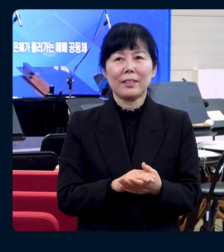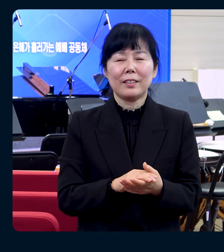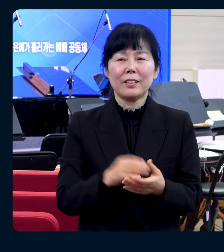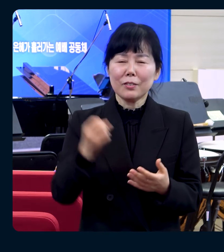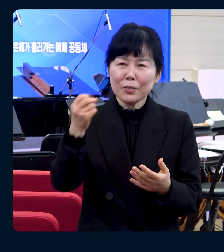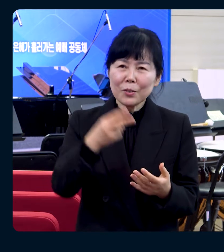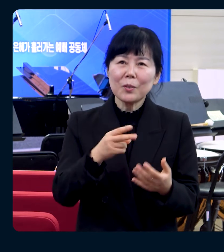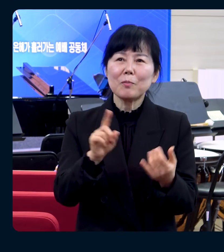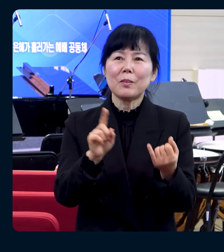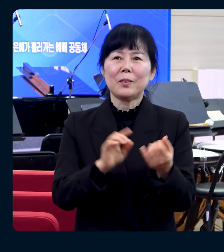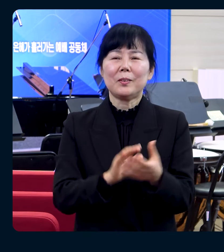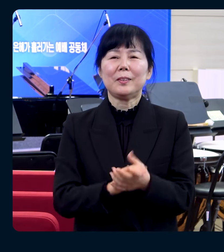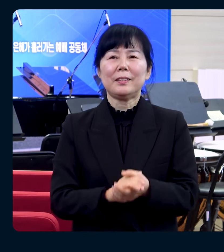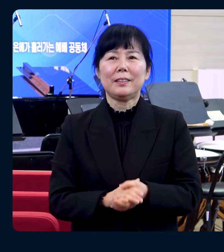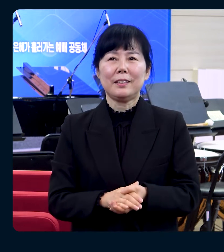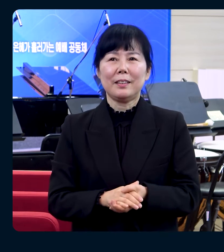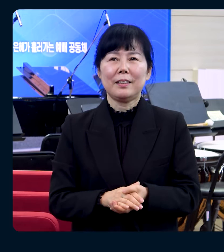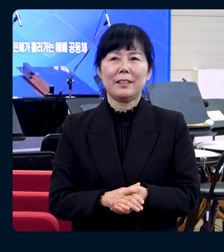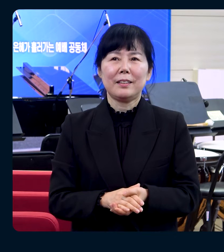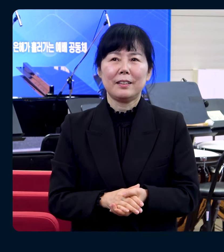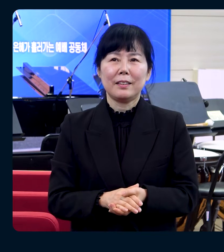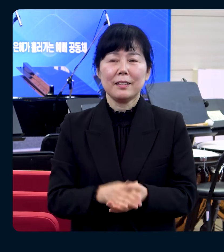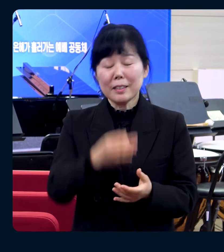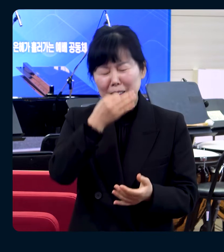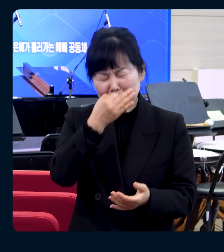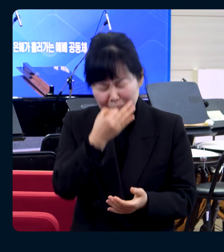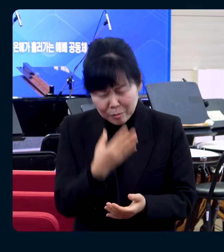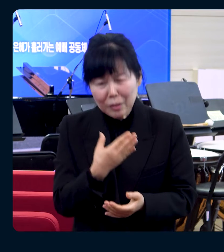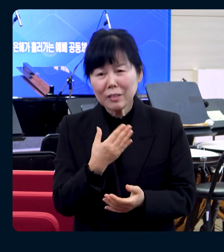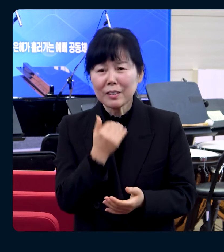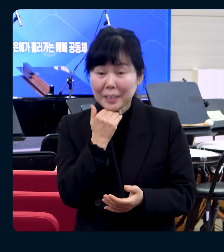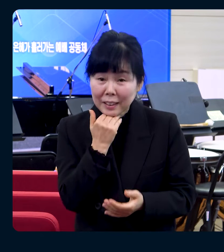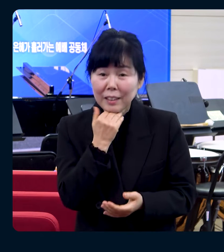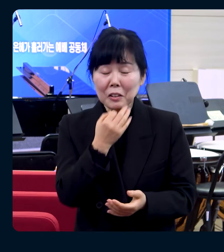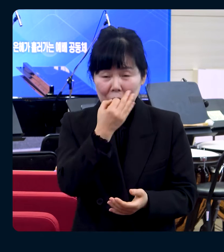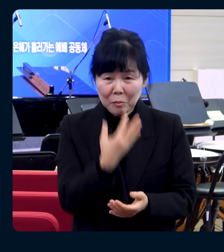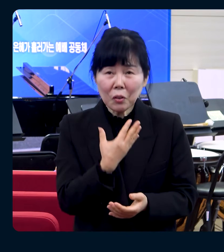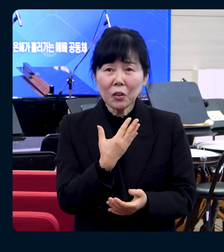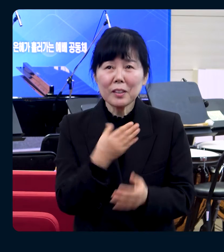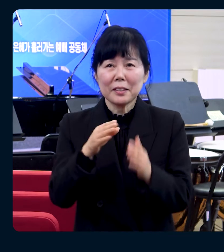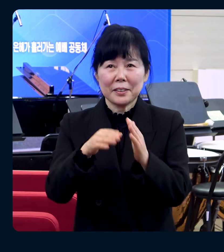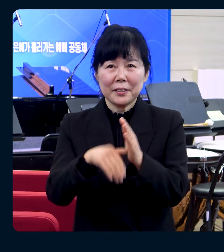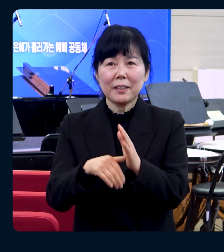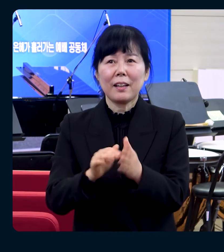그런데 여기에 정말 들어가 있는 더 놀라운 게 뭐냐? 그렇습니다. 그렇게 힘들었던 그 시간이,